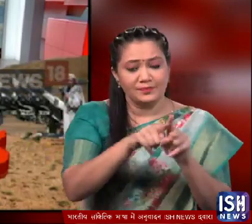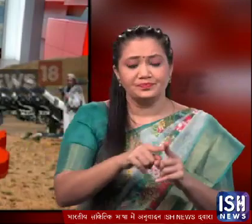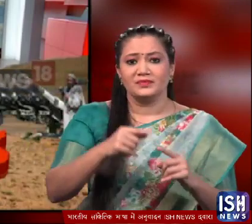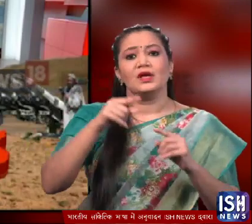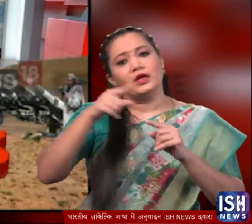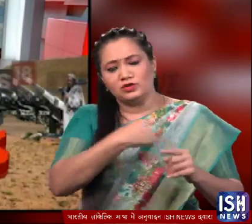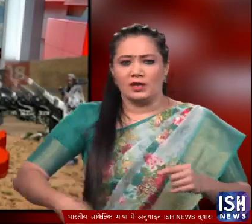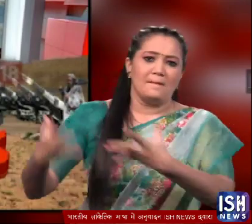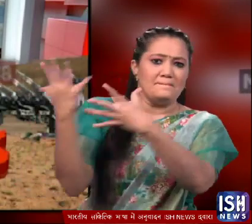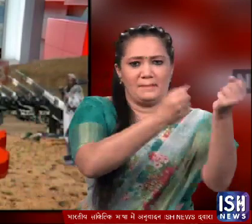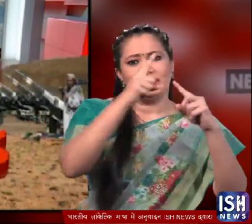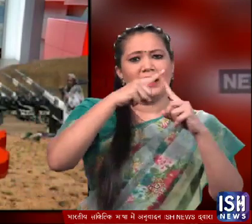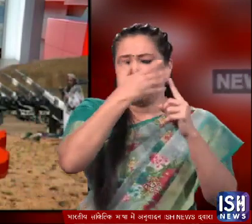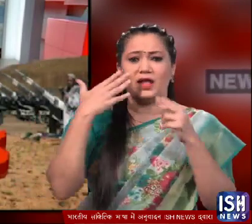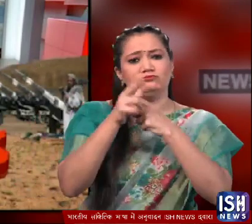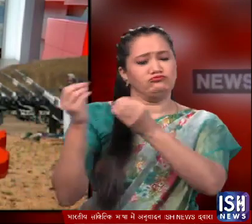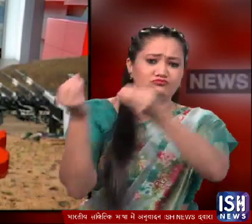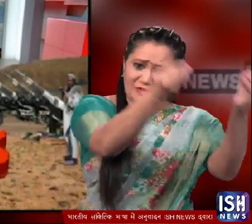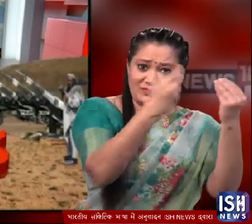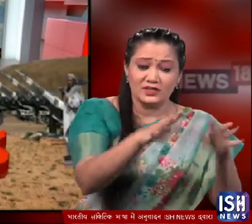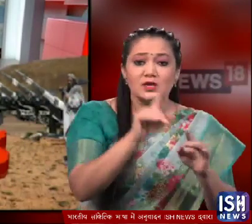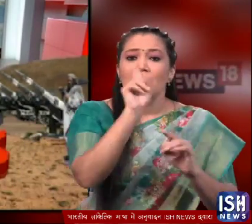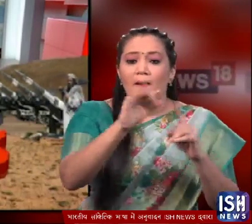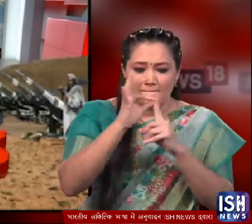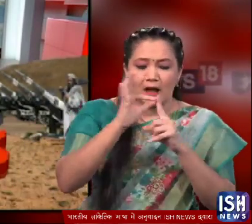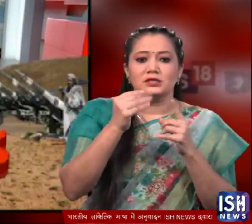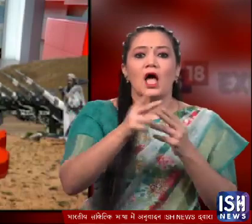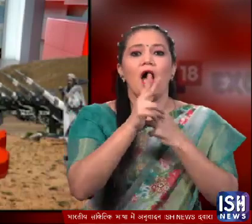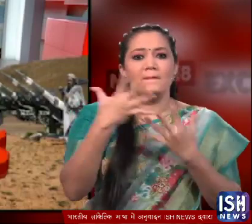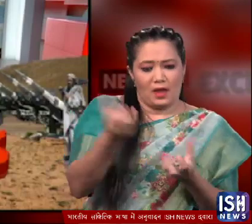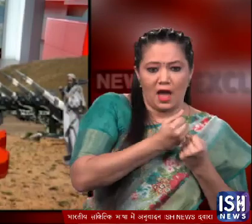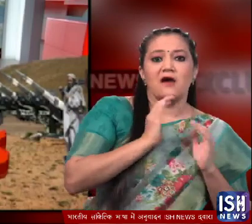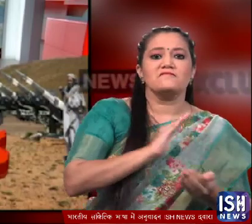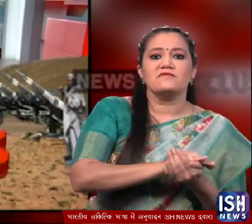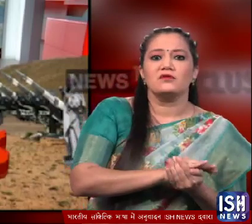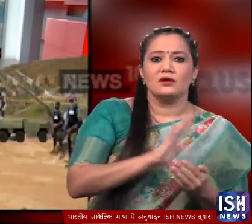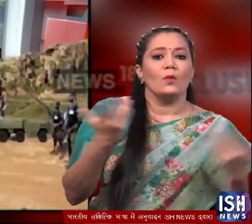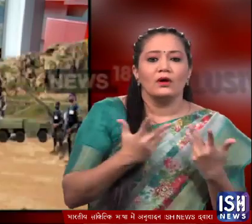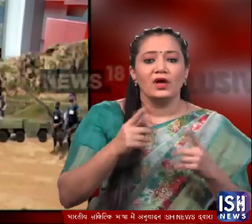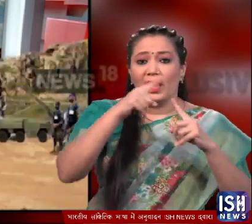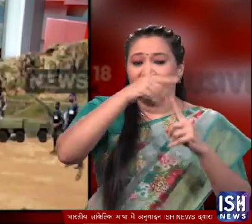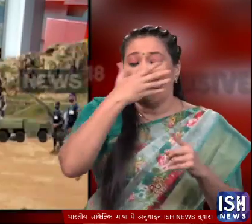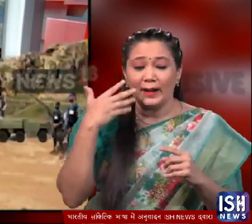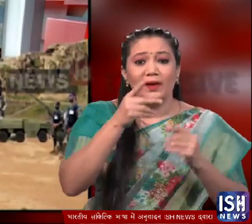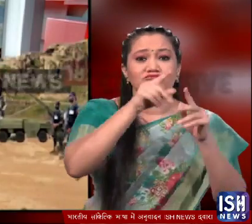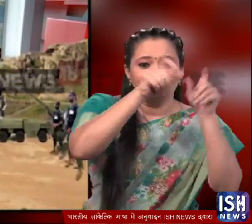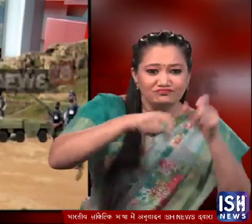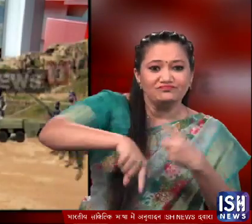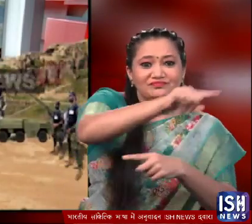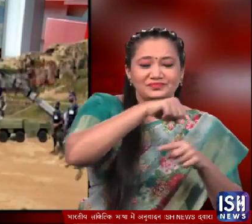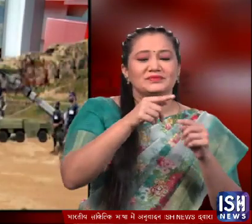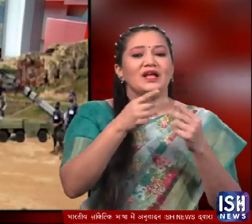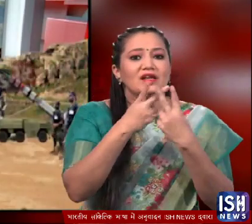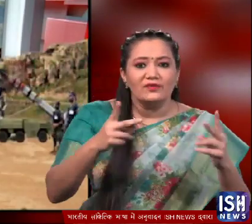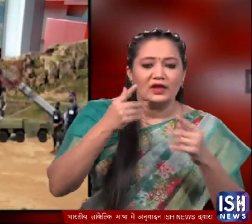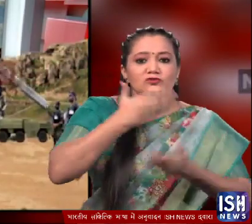वो मिसाइल मुहैया करवा दी, लेकिन ये अब पाकिस्तान की फौज के पास पहुंच चुकी है, क्योंकि तालिबान के लड़ाके इसके